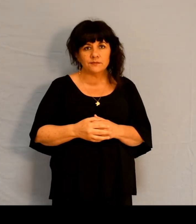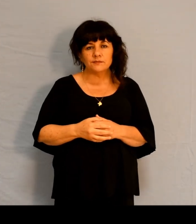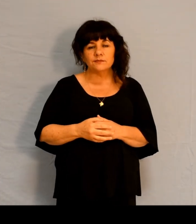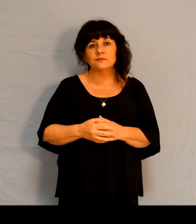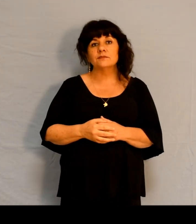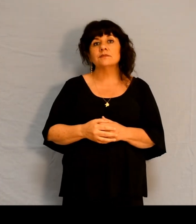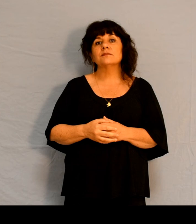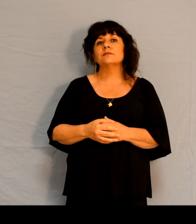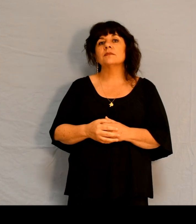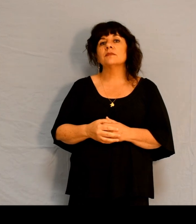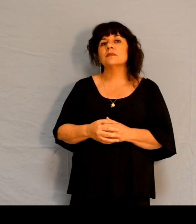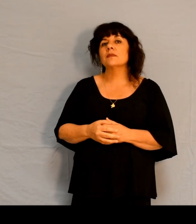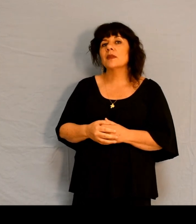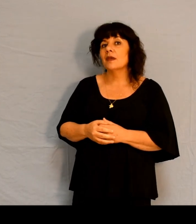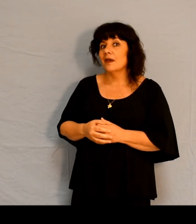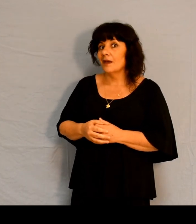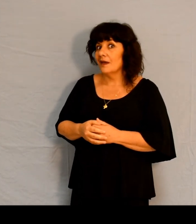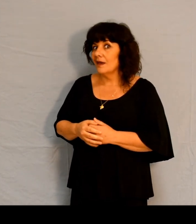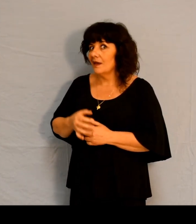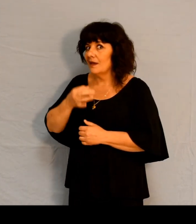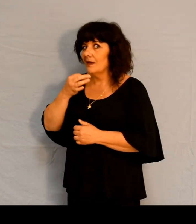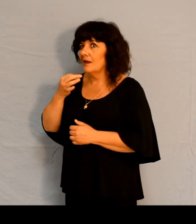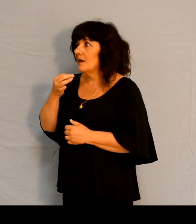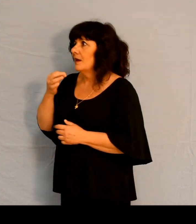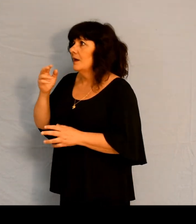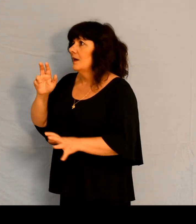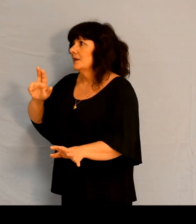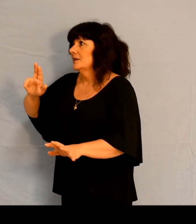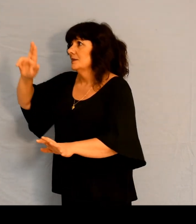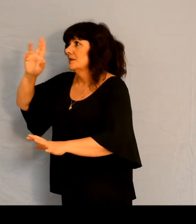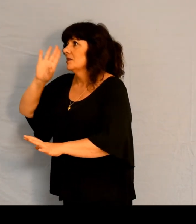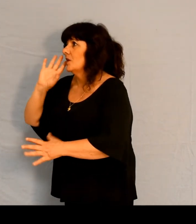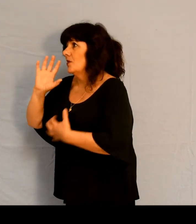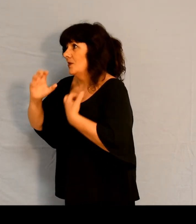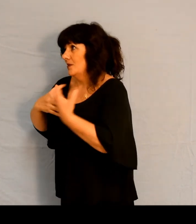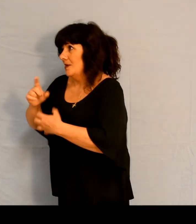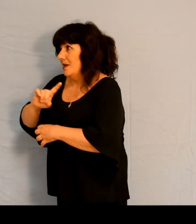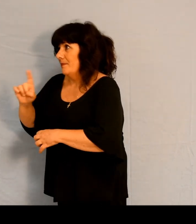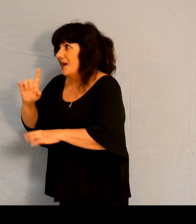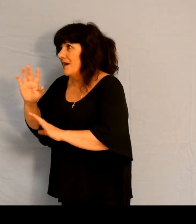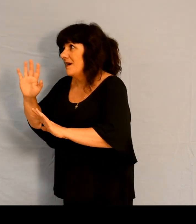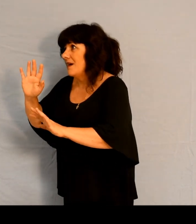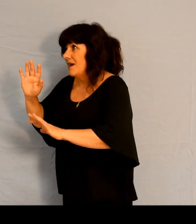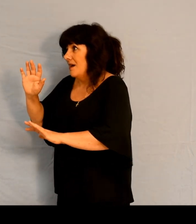Il dit que mon Seigneur ne se mette pas en colère. Je ne parlerai plus qu'une fois.